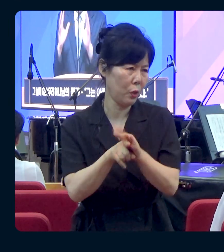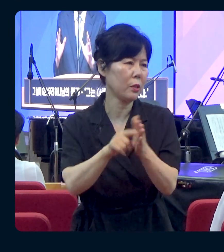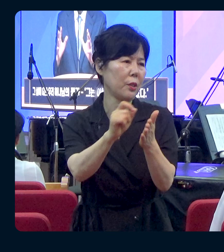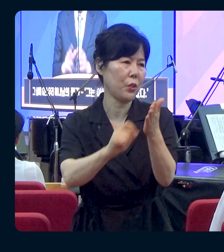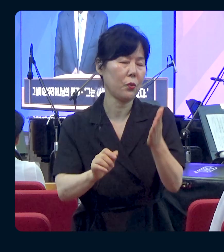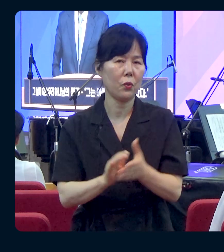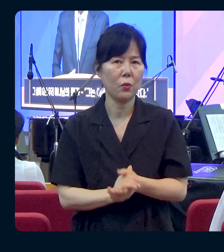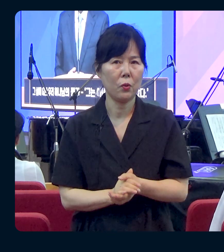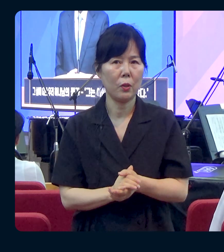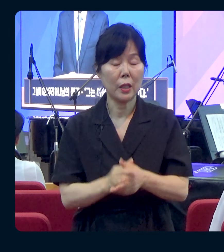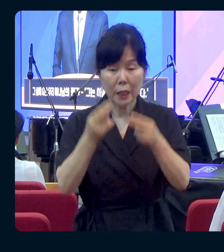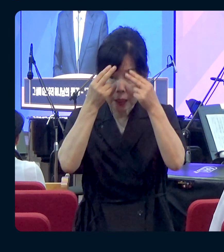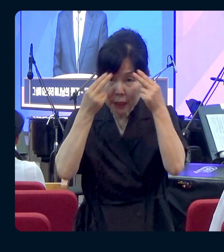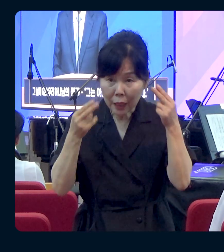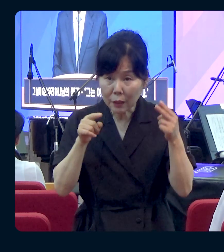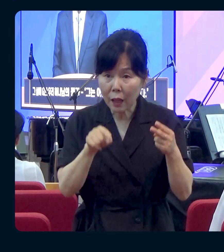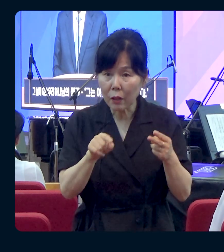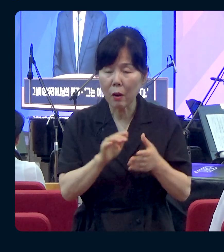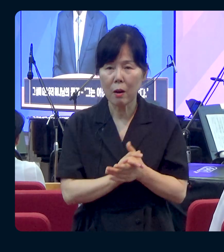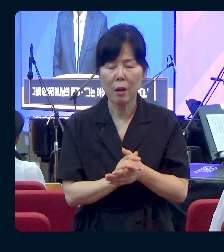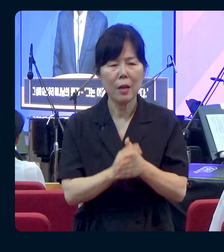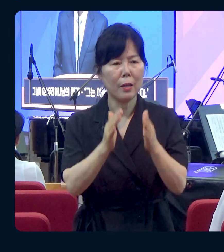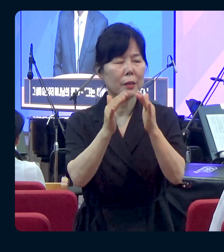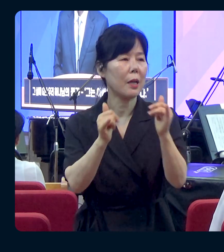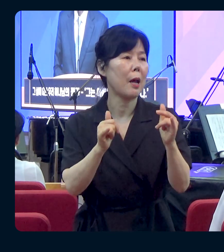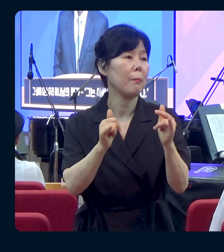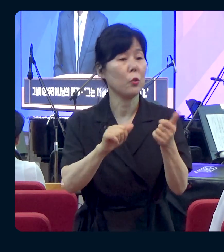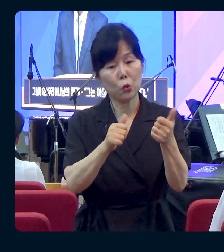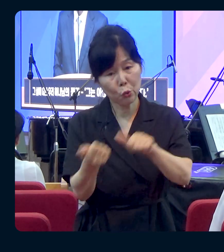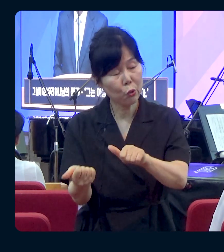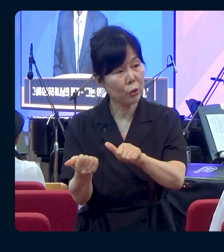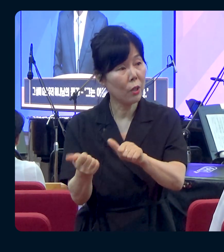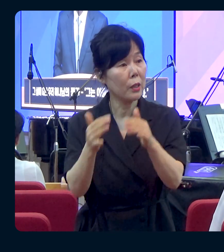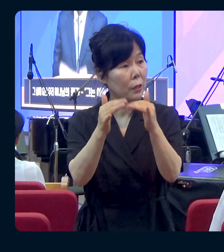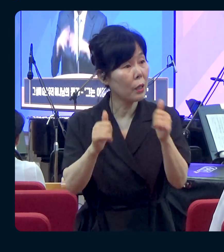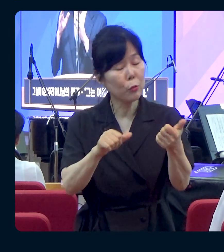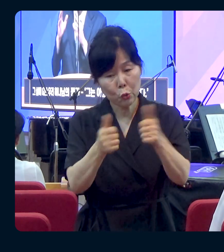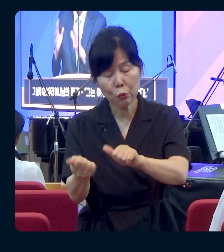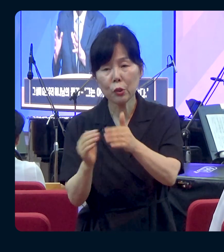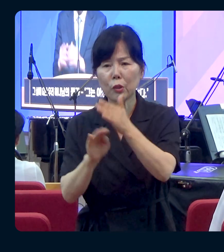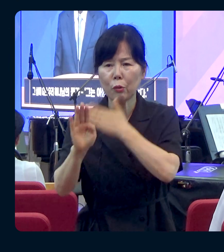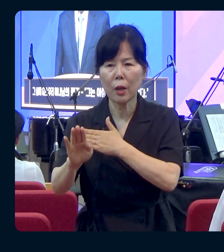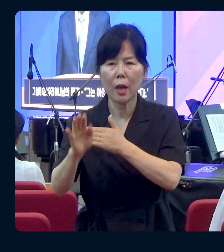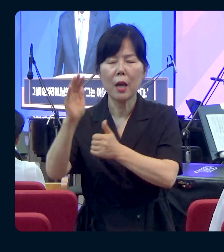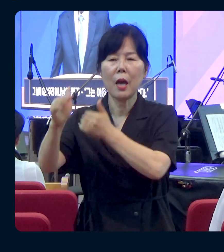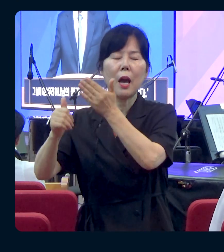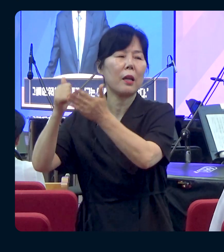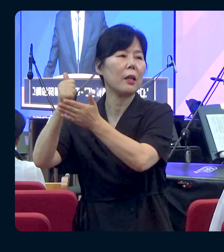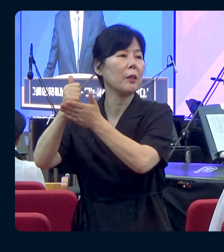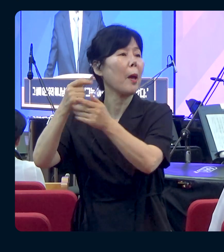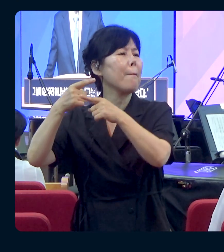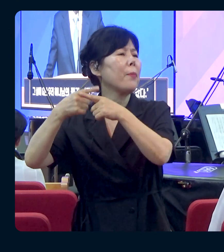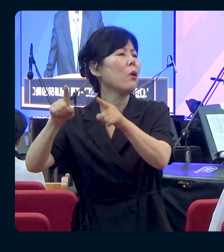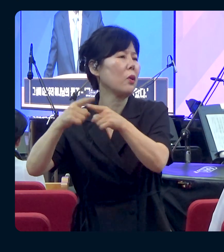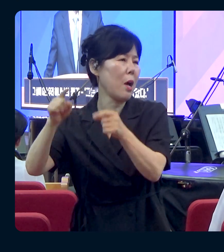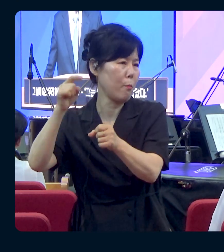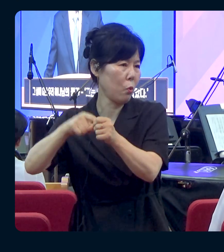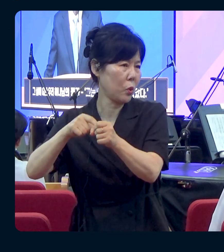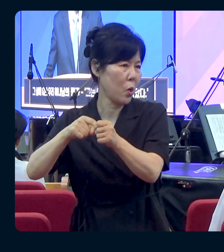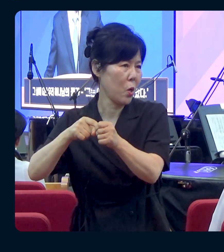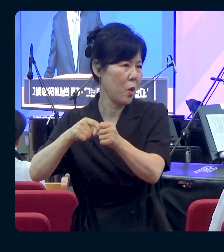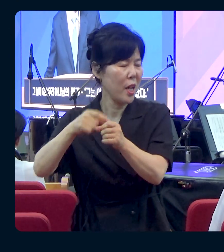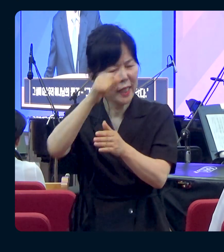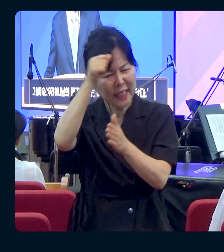왜냐하면요, 성경에서 이 장래는요, 그의 인생에 대한 평가거든요. 그의 인생에 대한 하나님의 평가, 즉